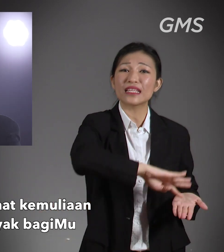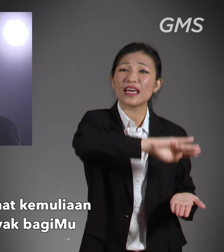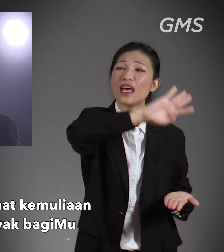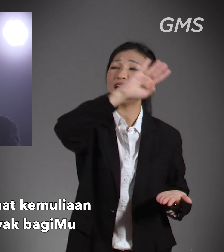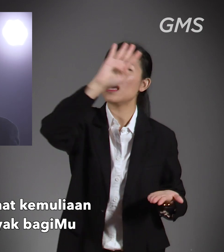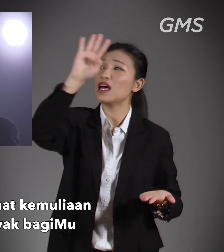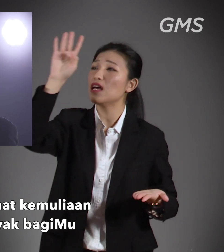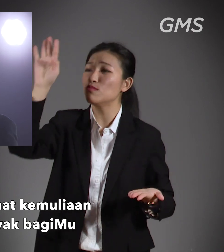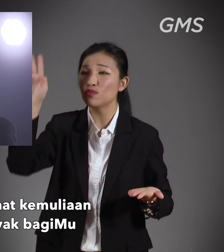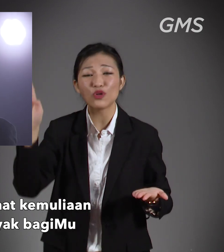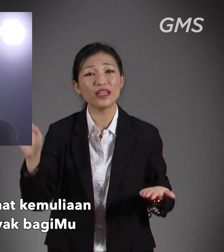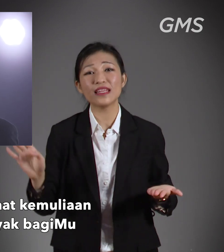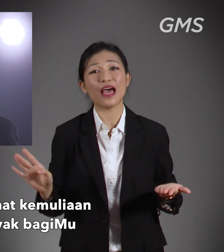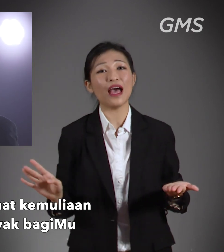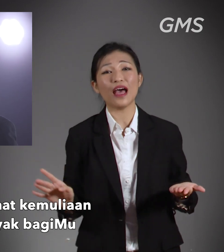hormat